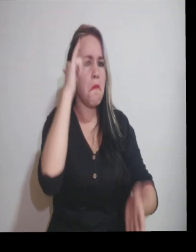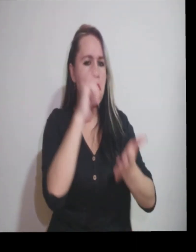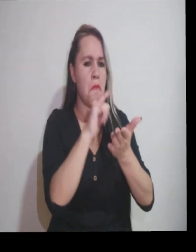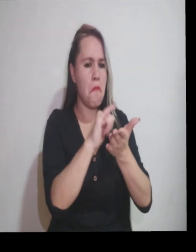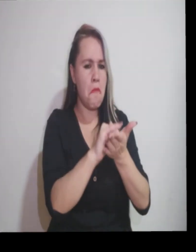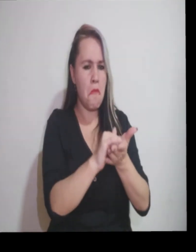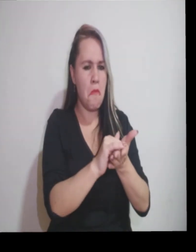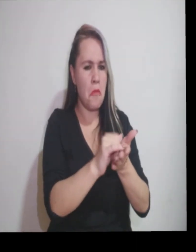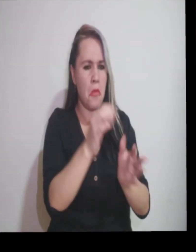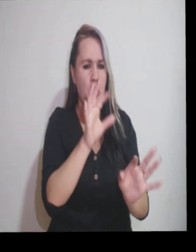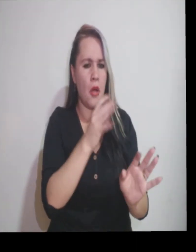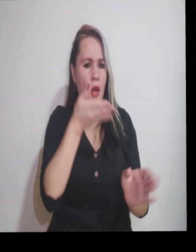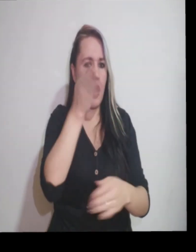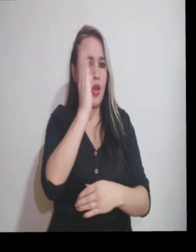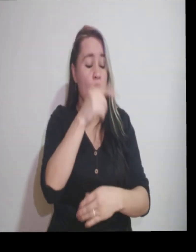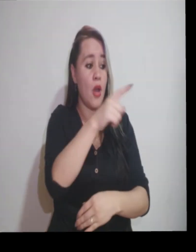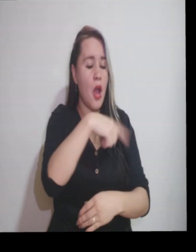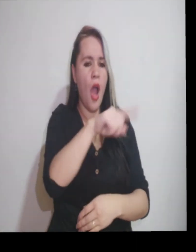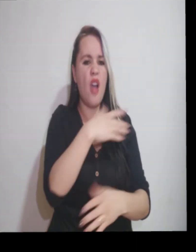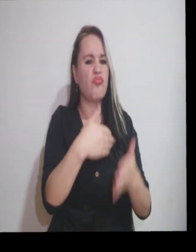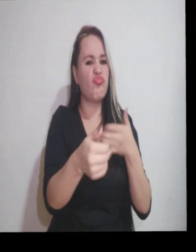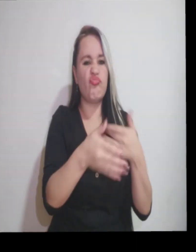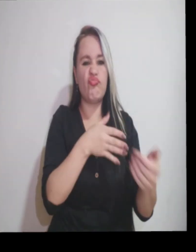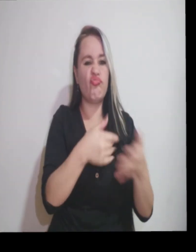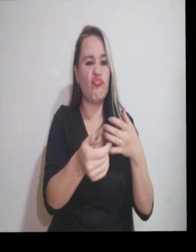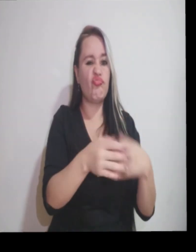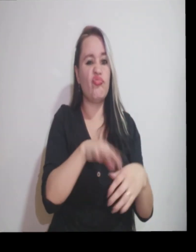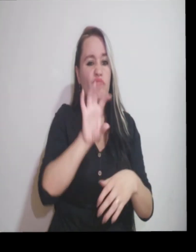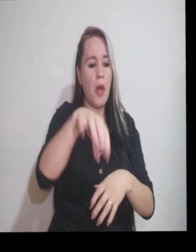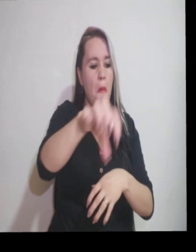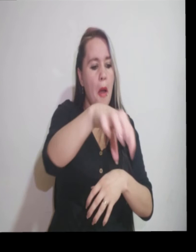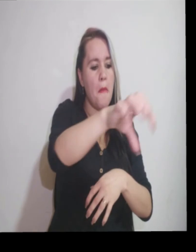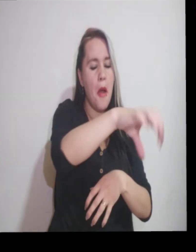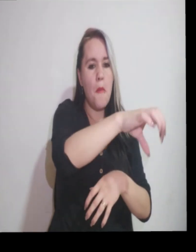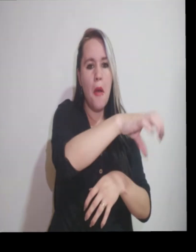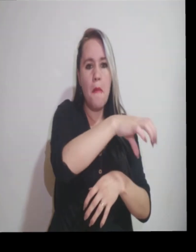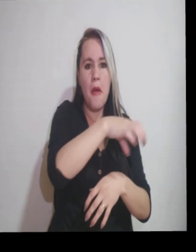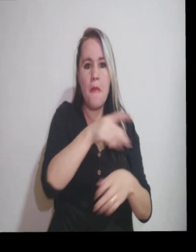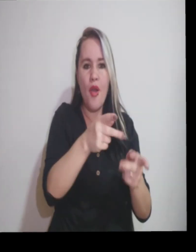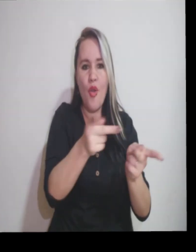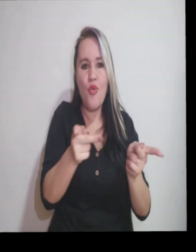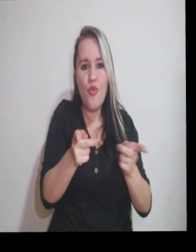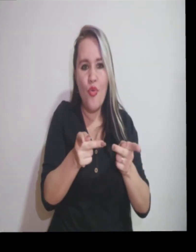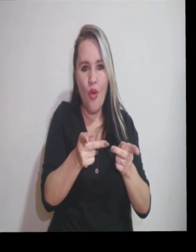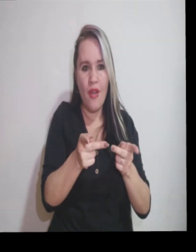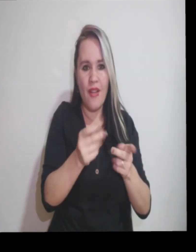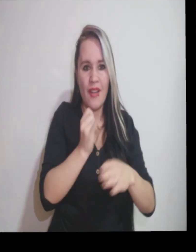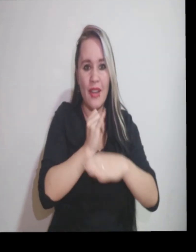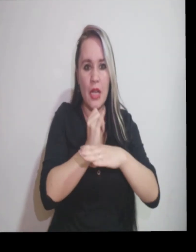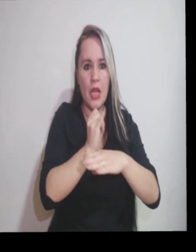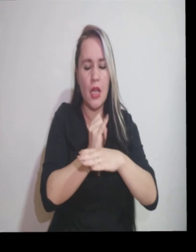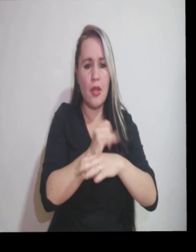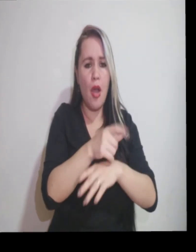cerrado todas las iglesias, habían convertido Notre Dame en un teatro donde la diosa Razón, que era una corista,